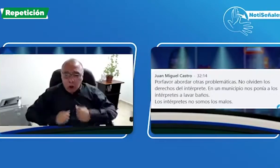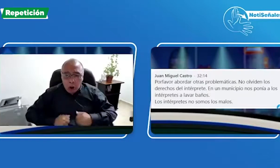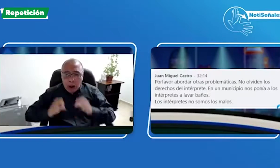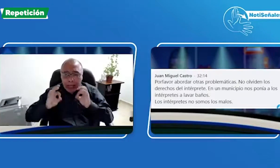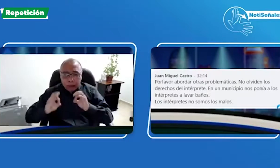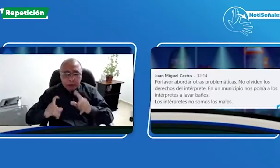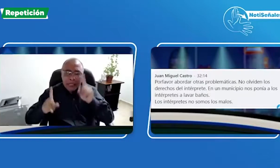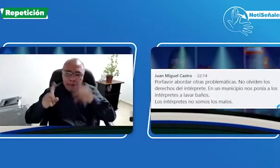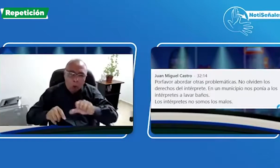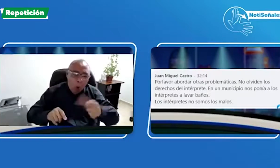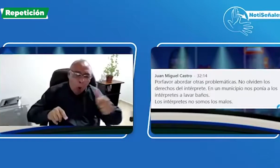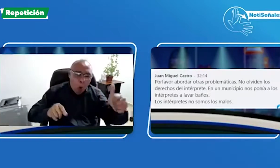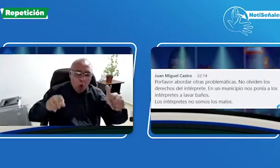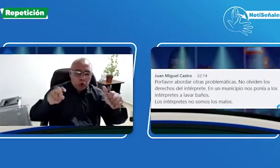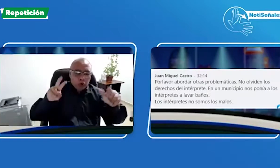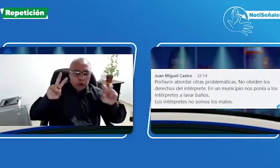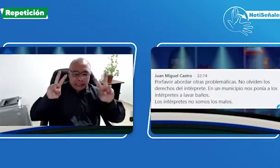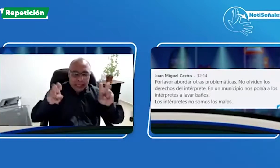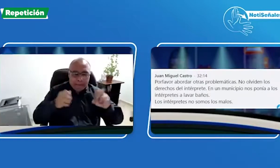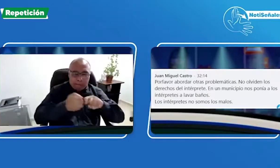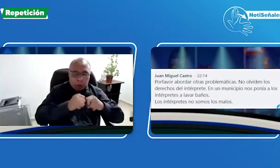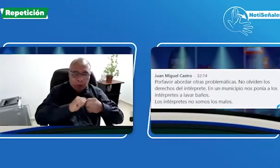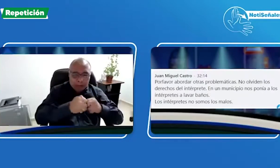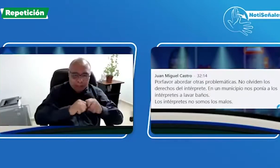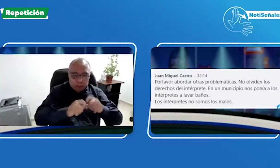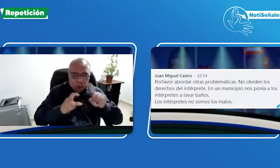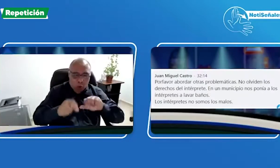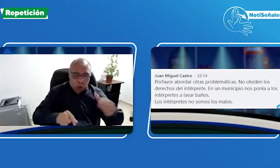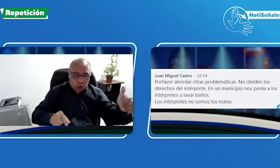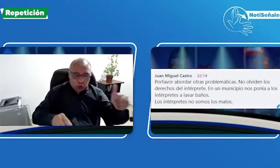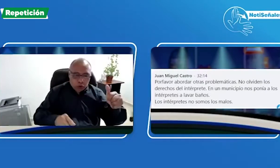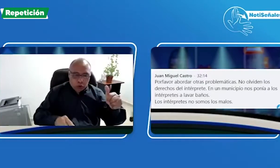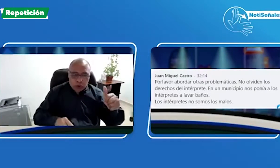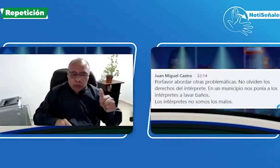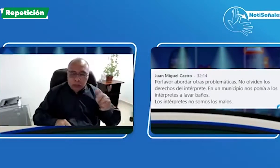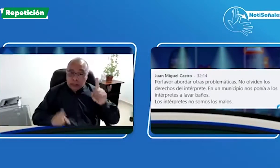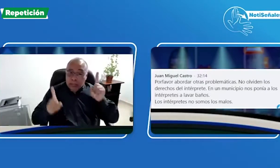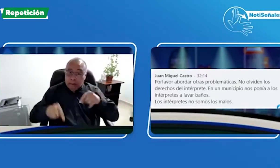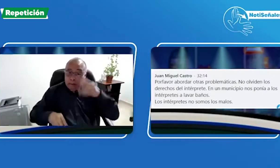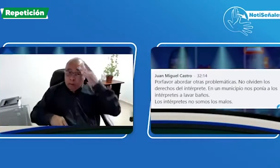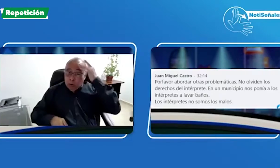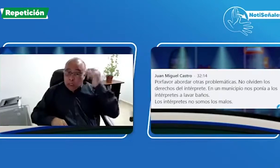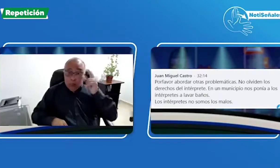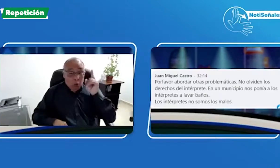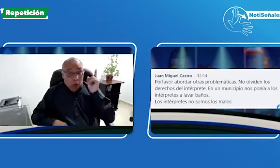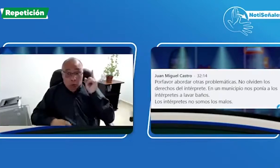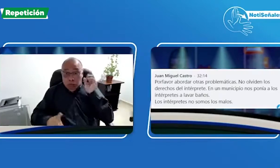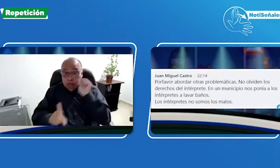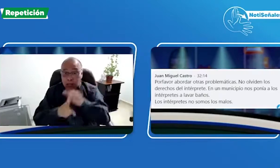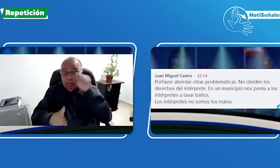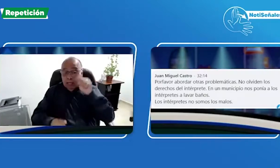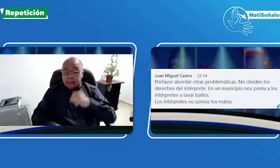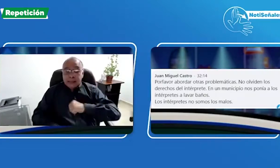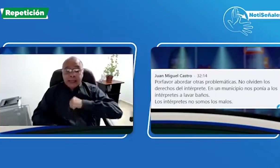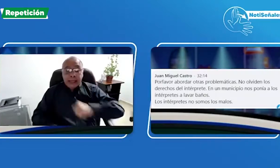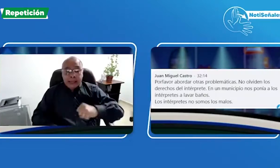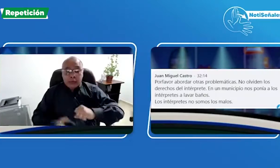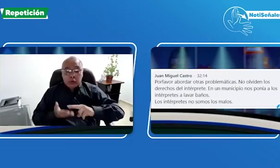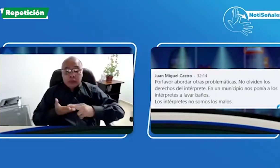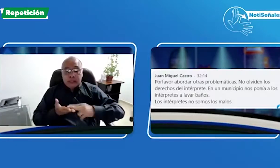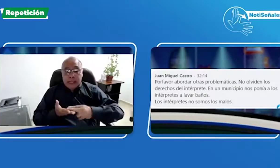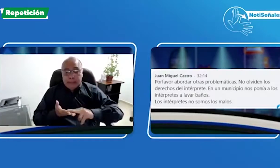El favor Que cuando Hablemos Acerca de Este rol Del intérprete Pues también Hablemos De otras Situaciones Que se están